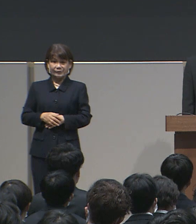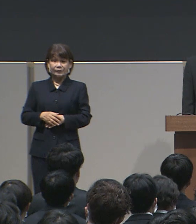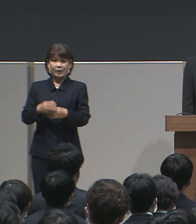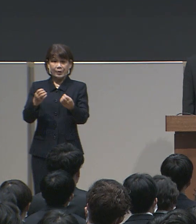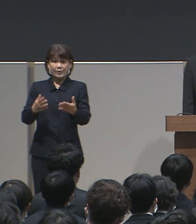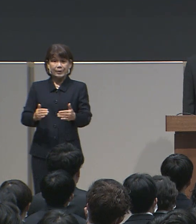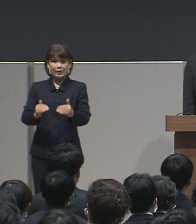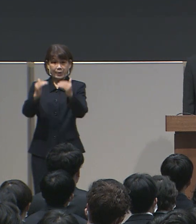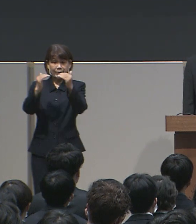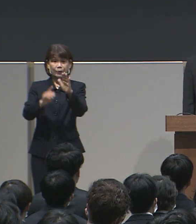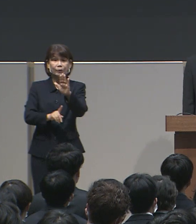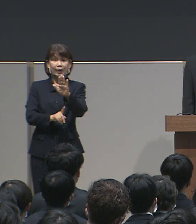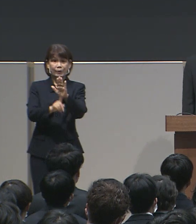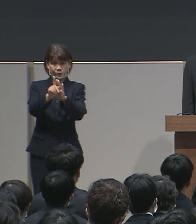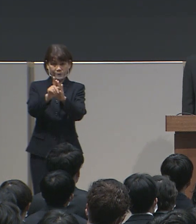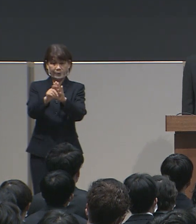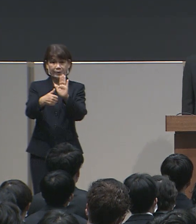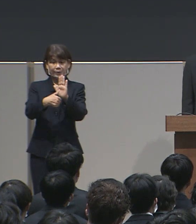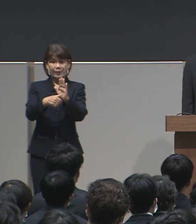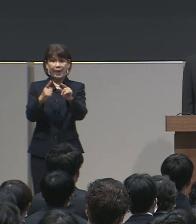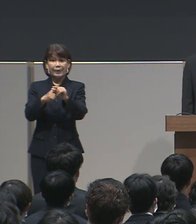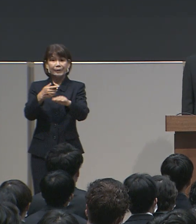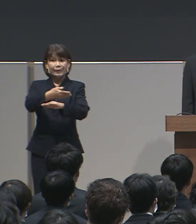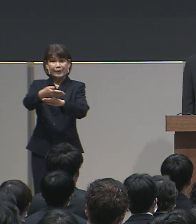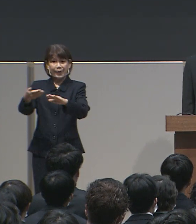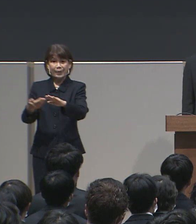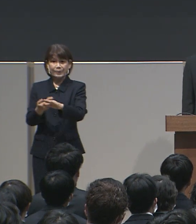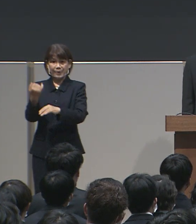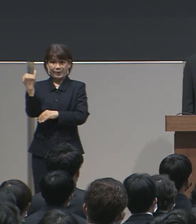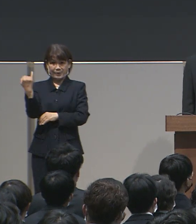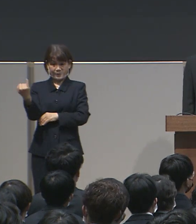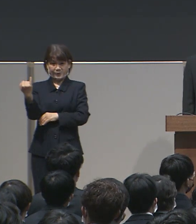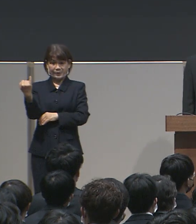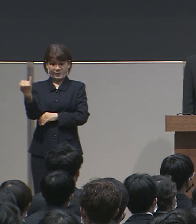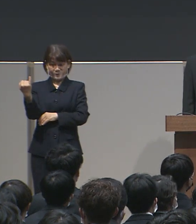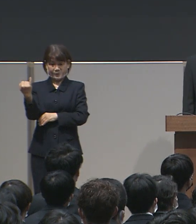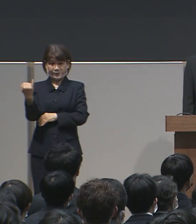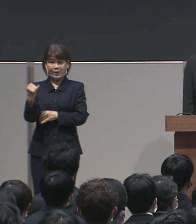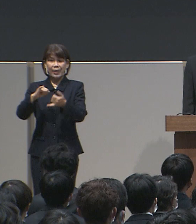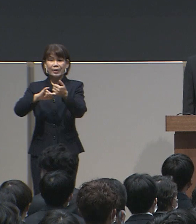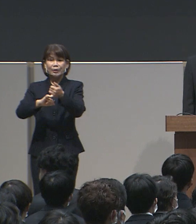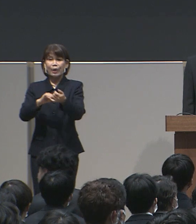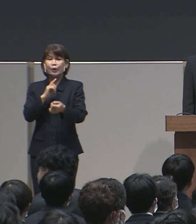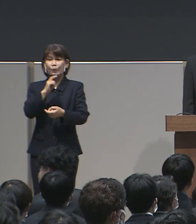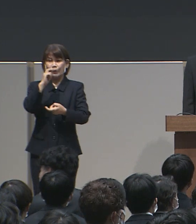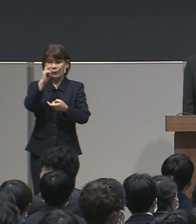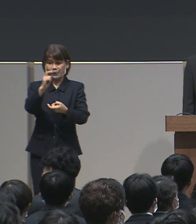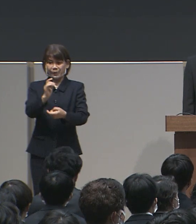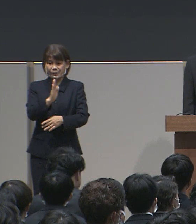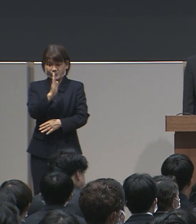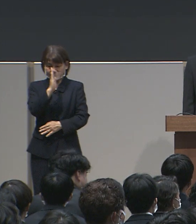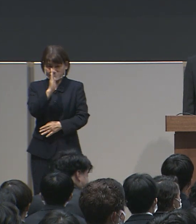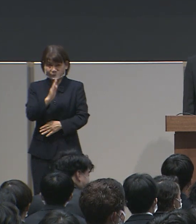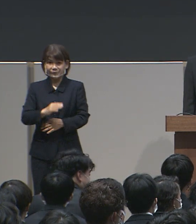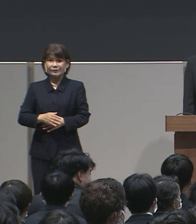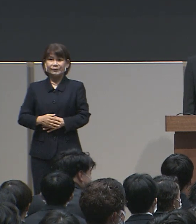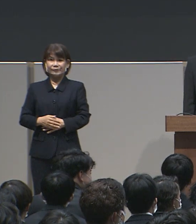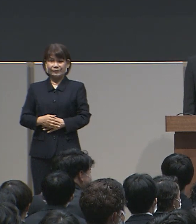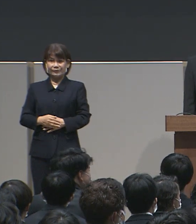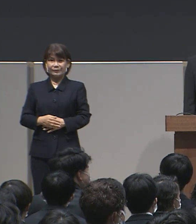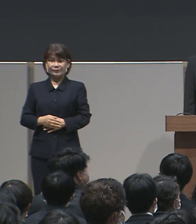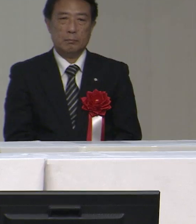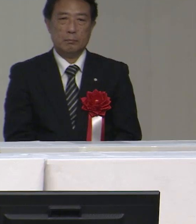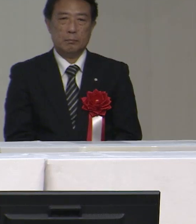を代表し中島玲奈さんに新成人誓いの言葉をお願いいたします